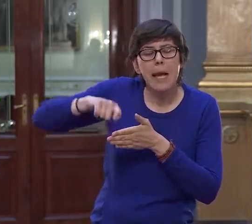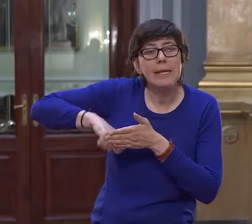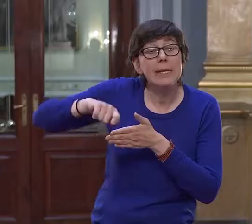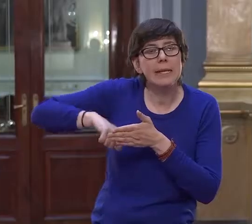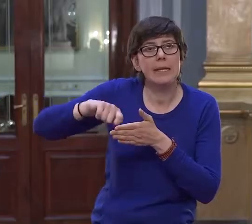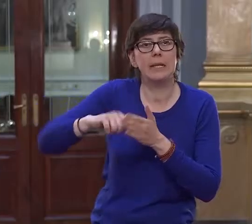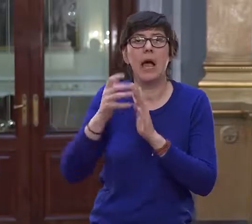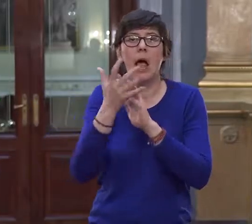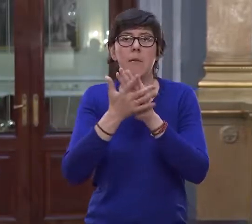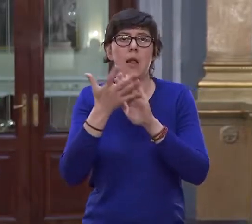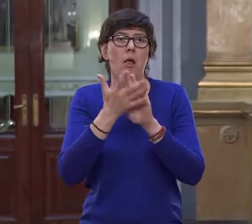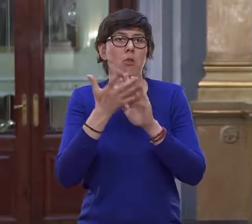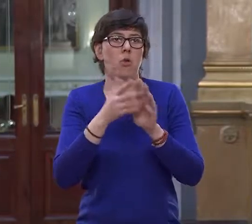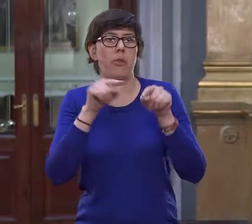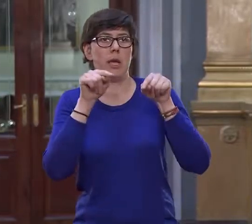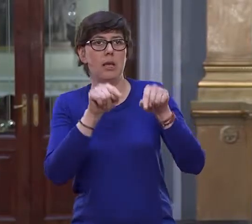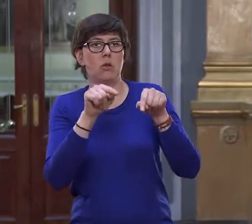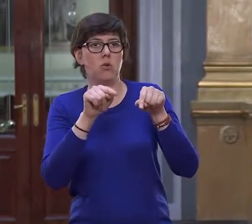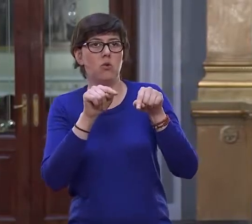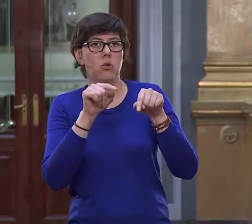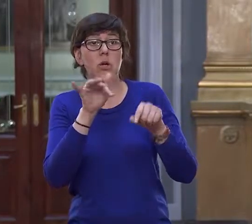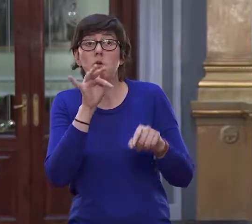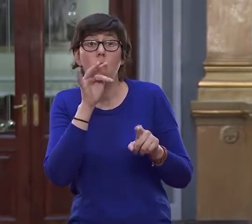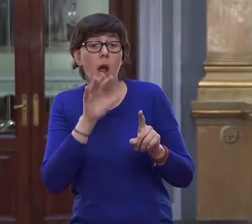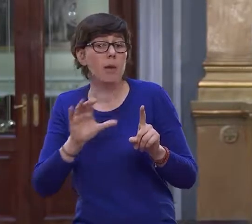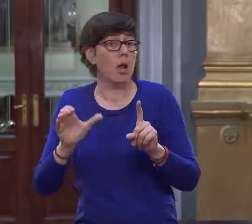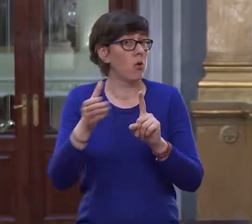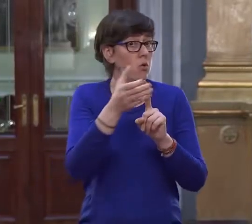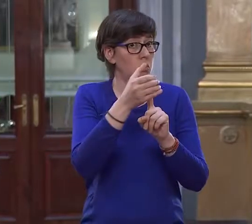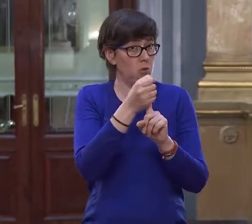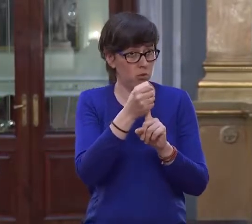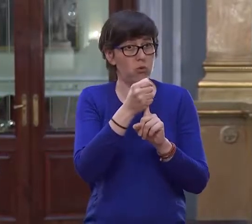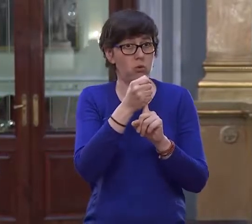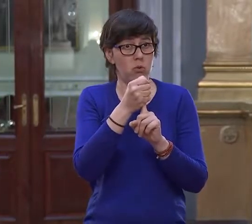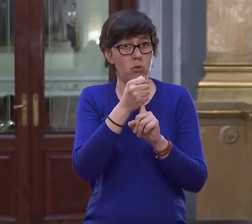partes implicadas, pero llevamos muchísimos meses hablando de ese pacto.